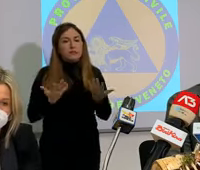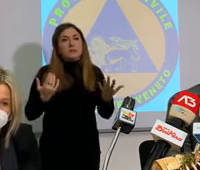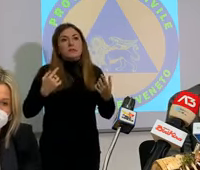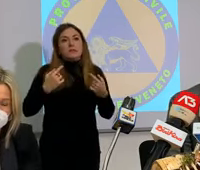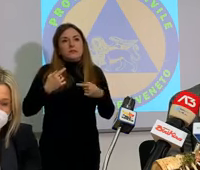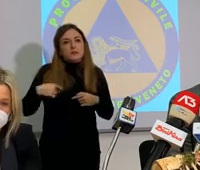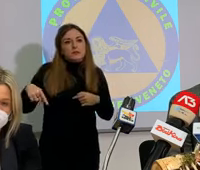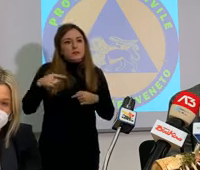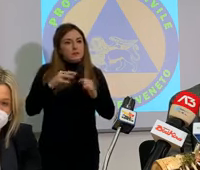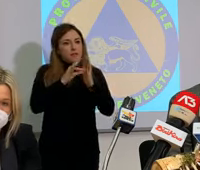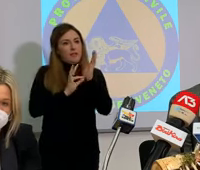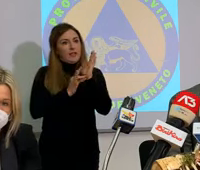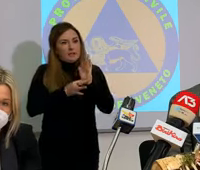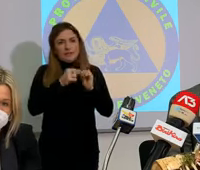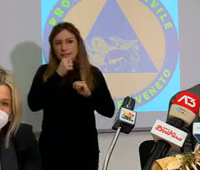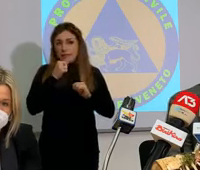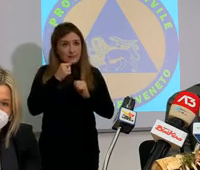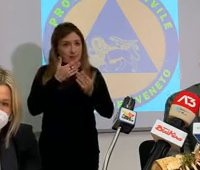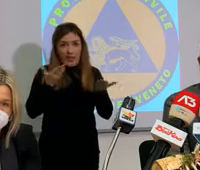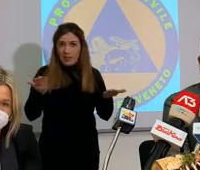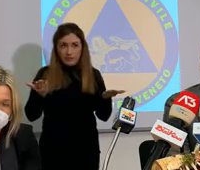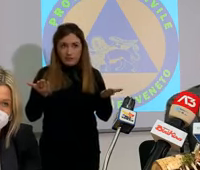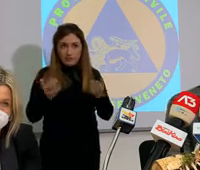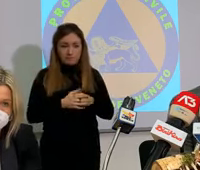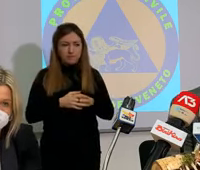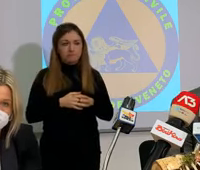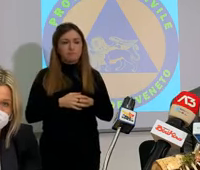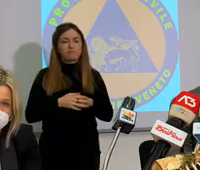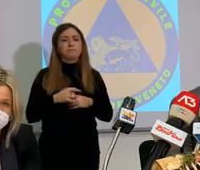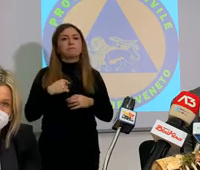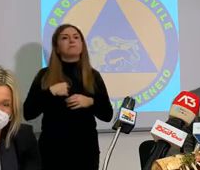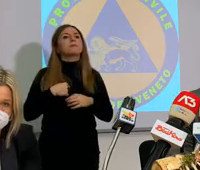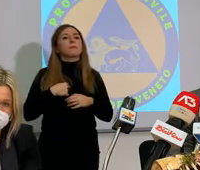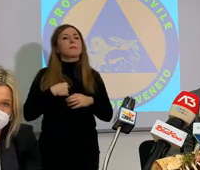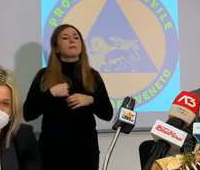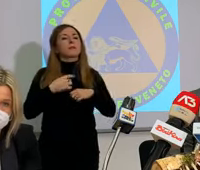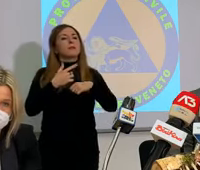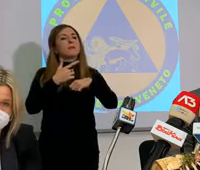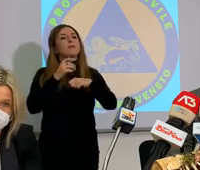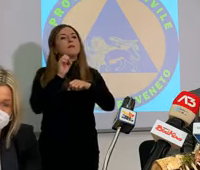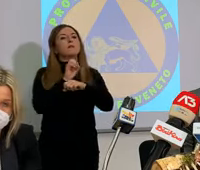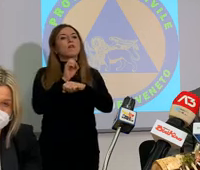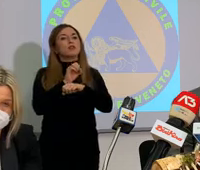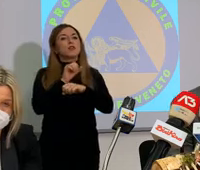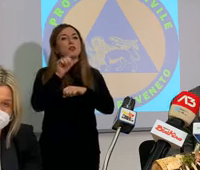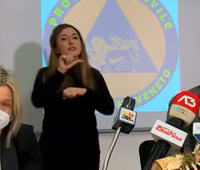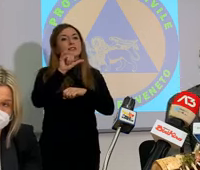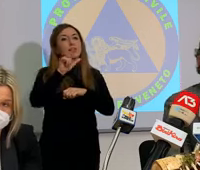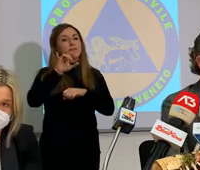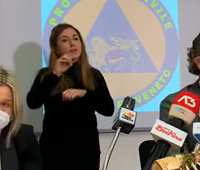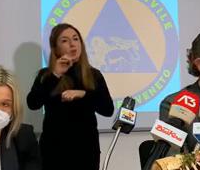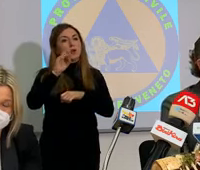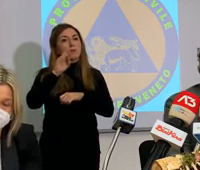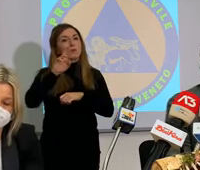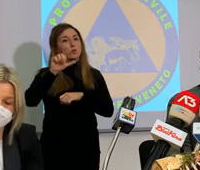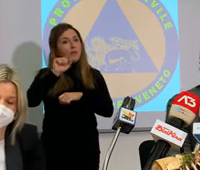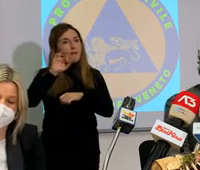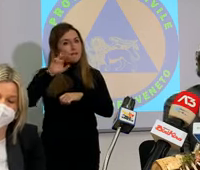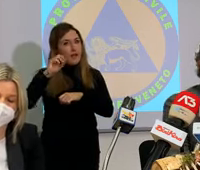servono come ho anche detto guardate ne ho parlato anche professor silvio voluto ferro che anche questa storia